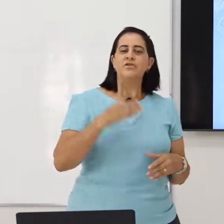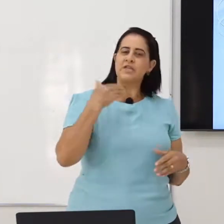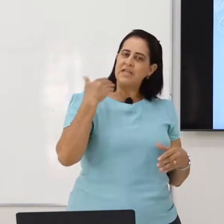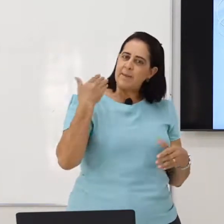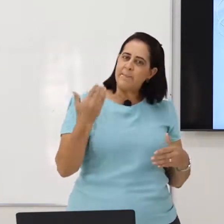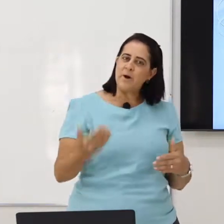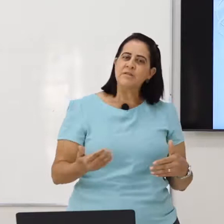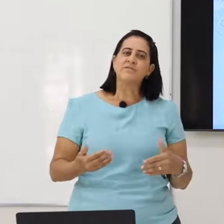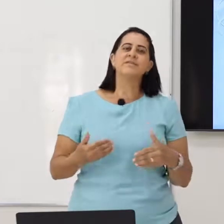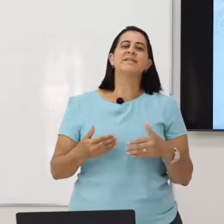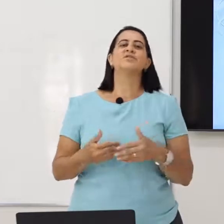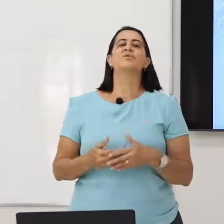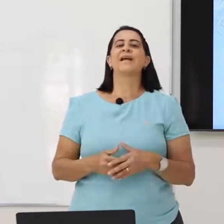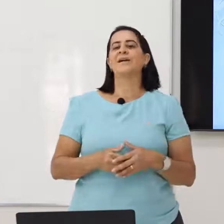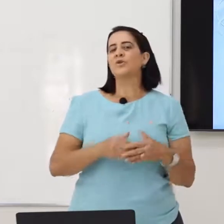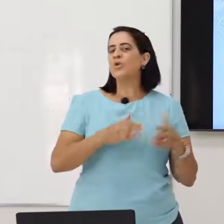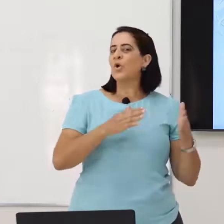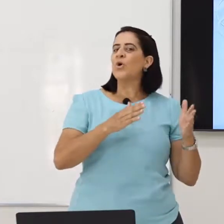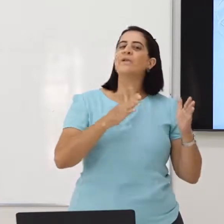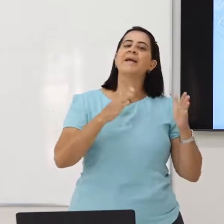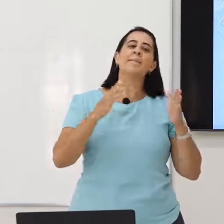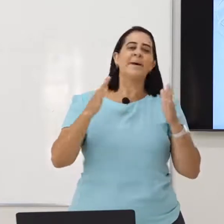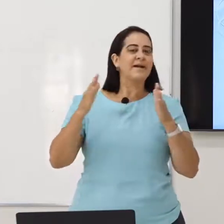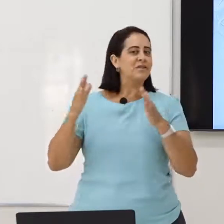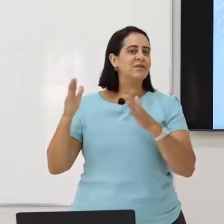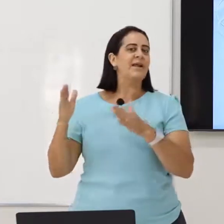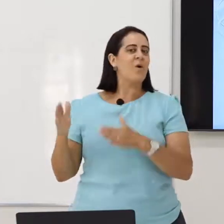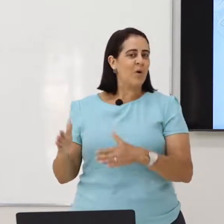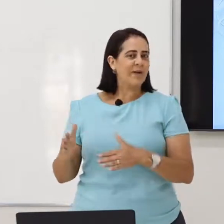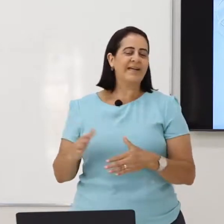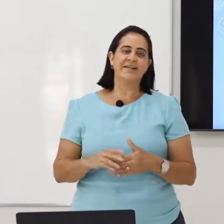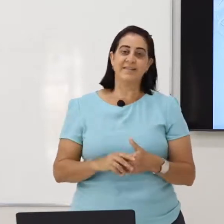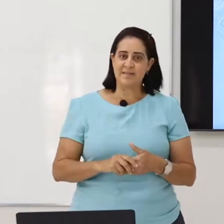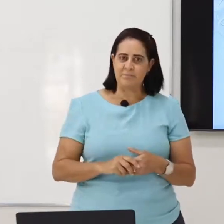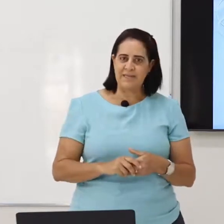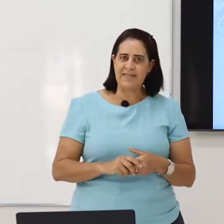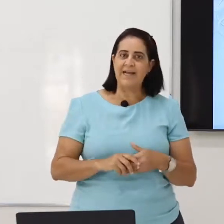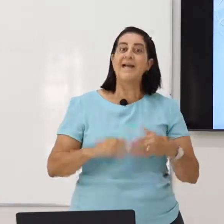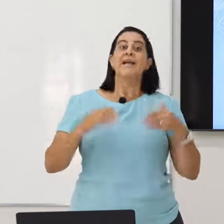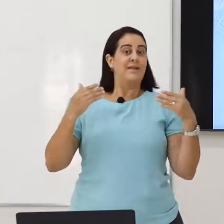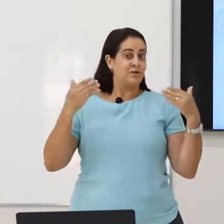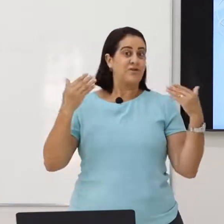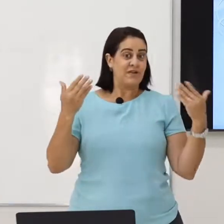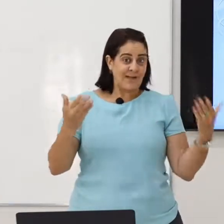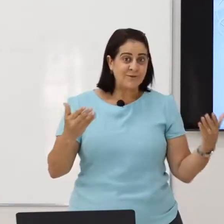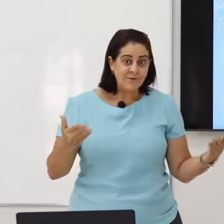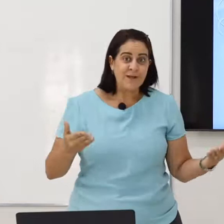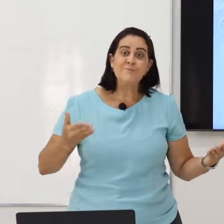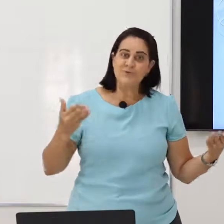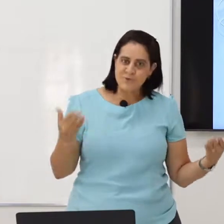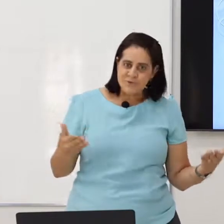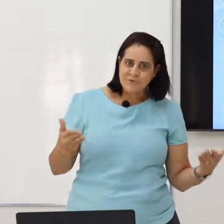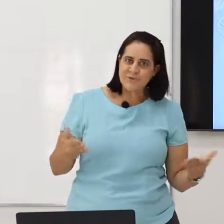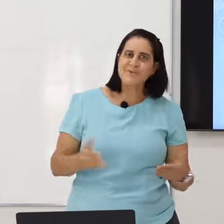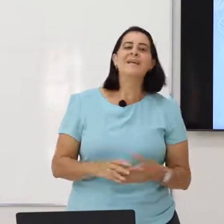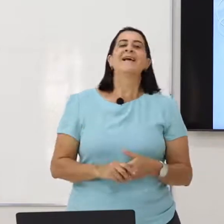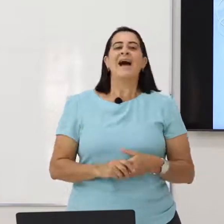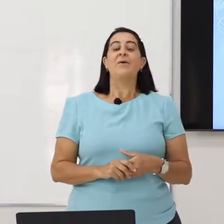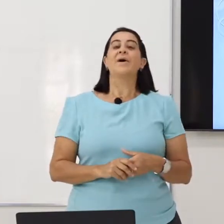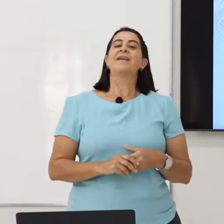que após você estudar toda a parte teórica da disciplina, que nós já estudamos juntos, agora nós